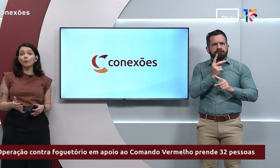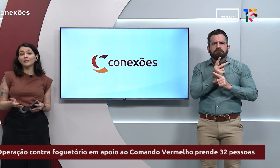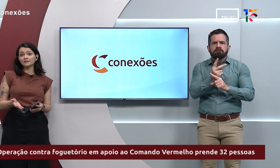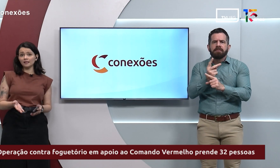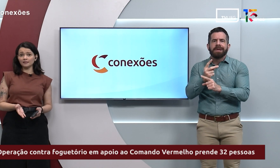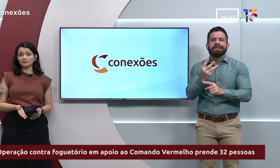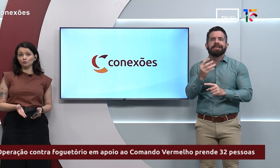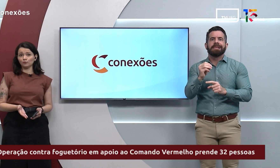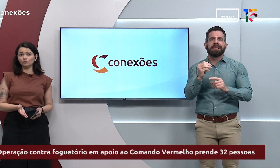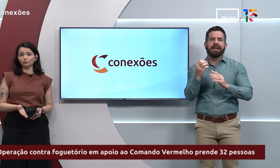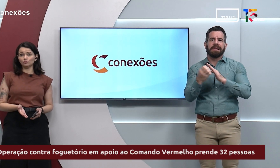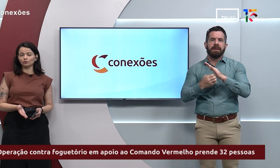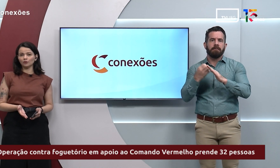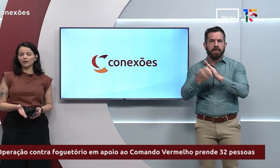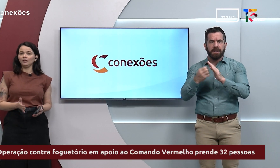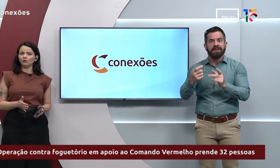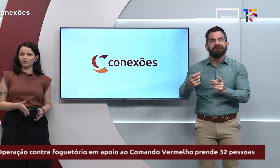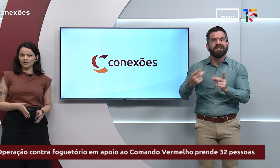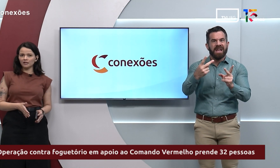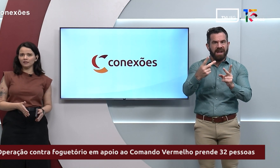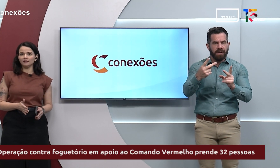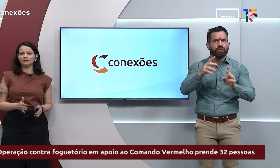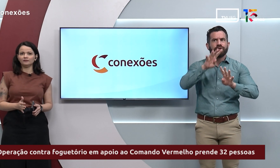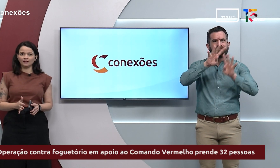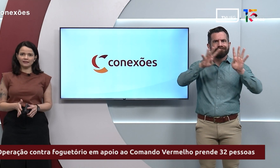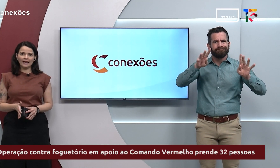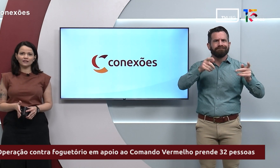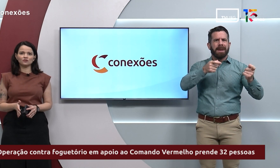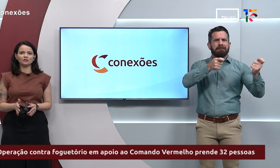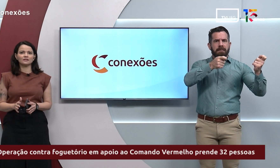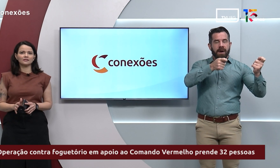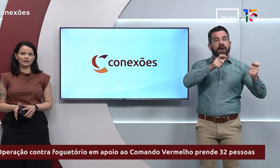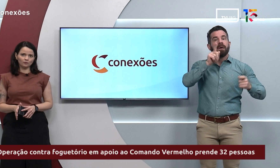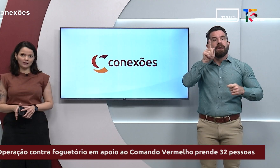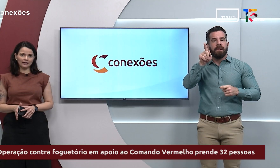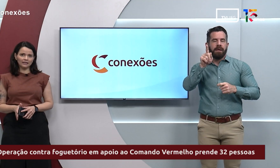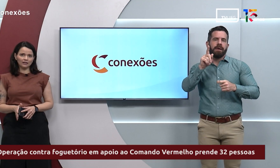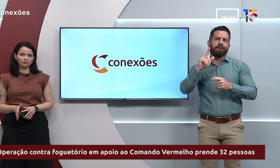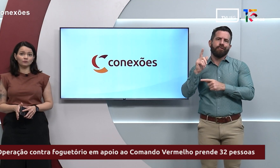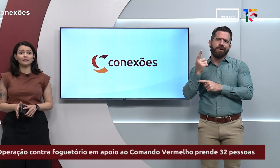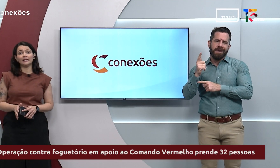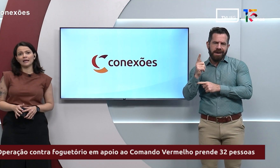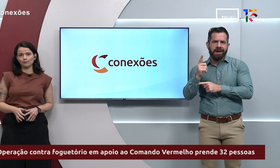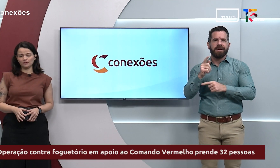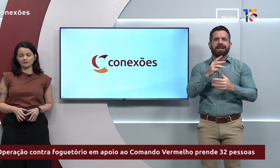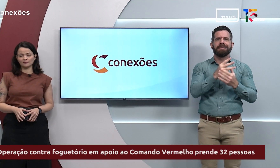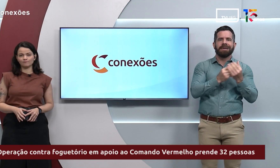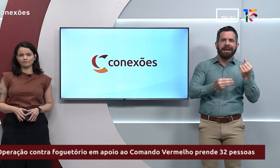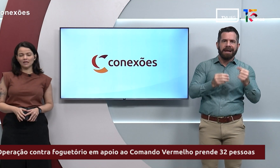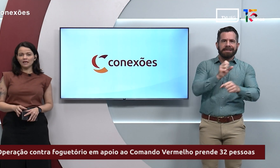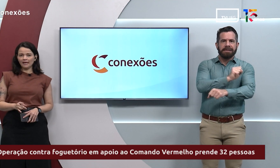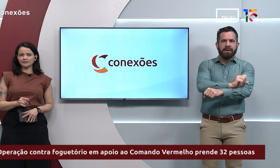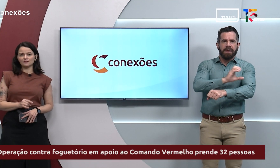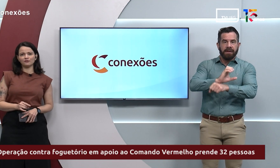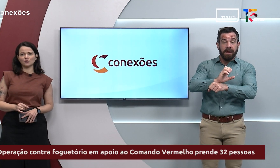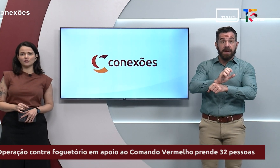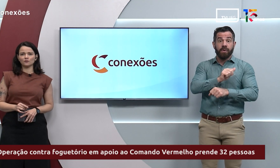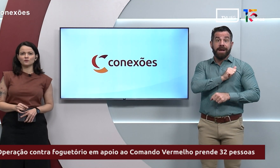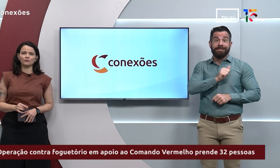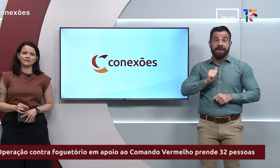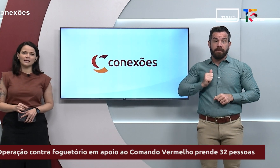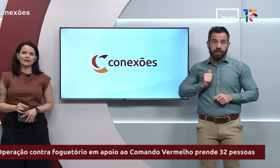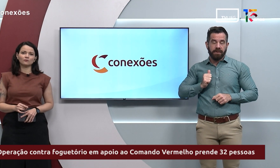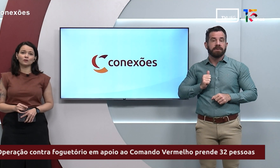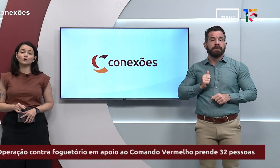que comercializam o produto em Goiânia, Trindade, Senador Canedo e Anápolis. Essas